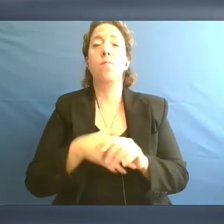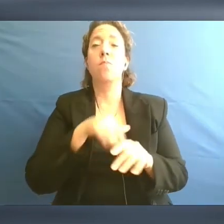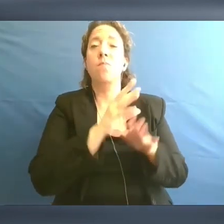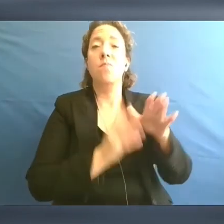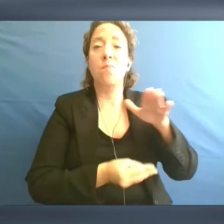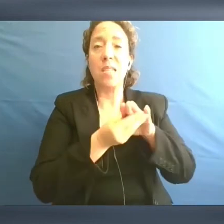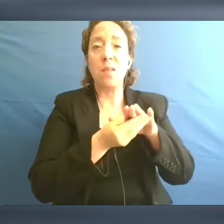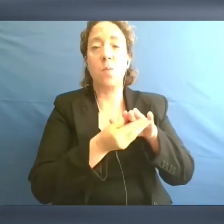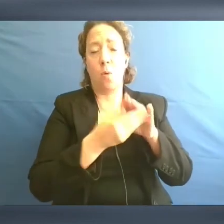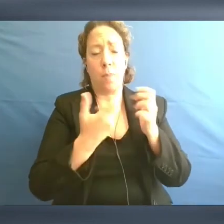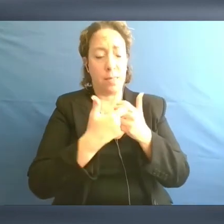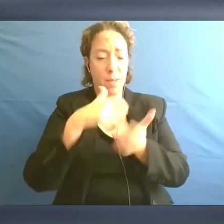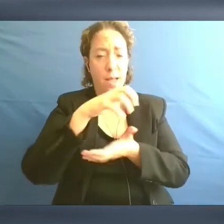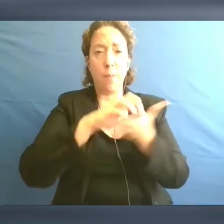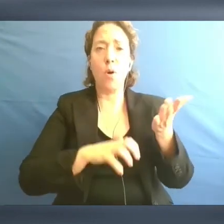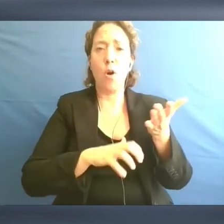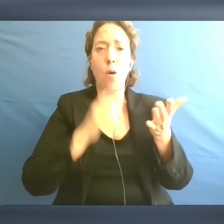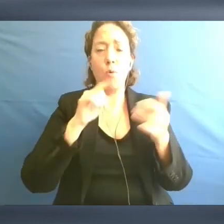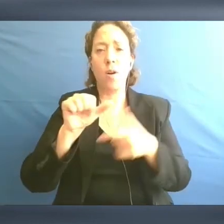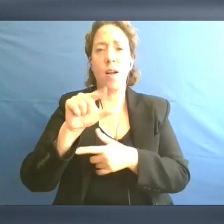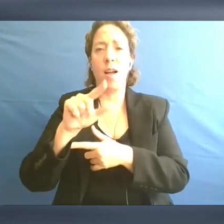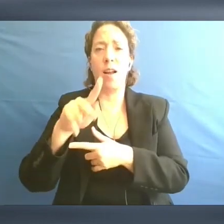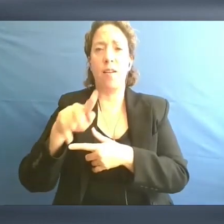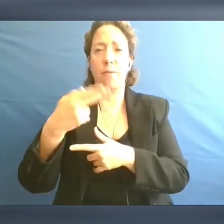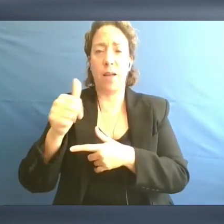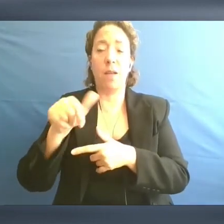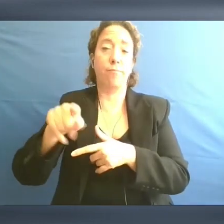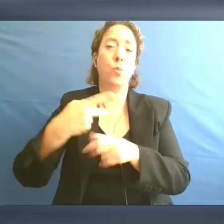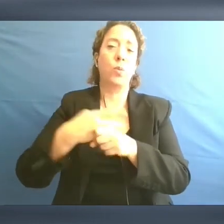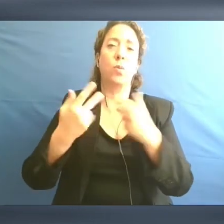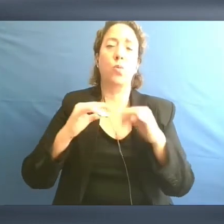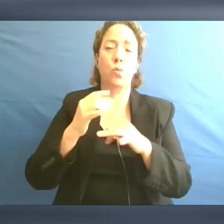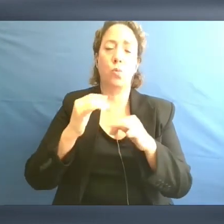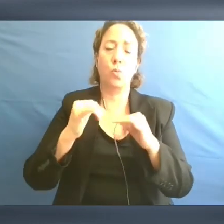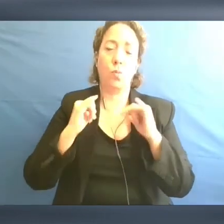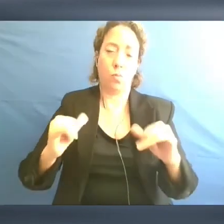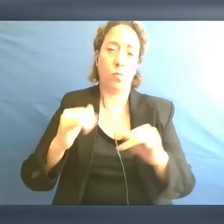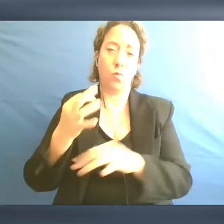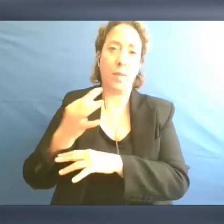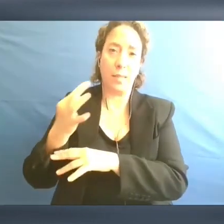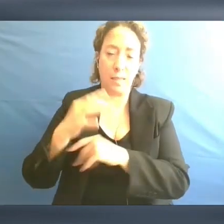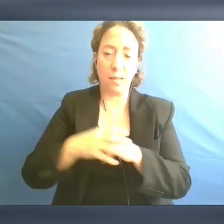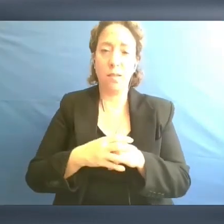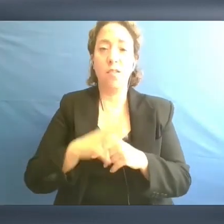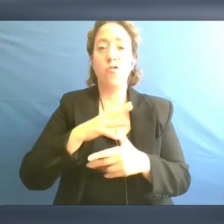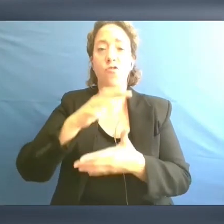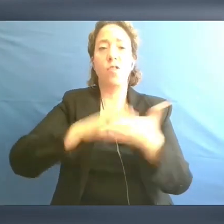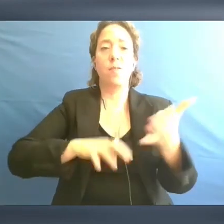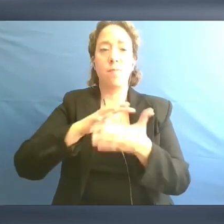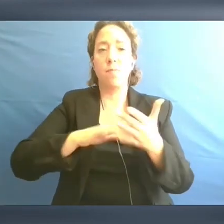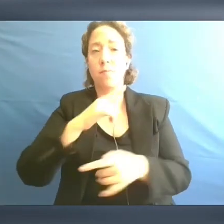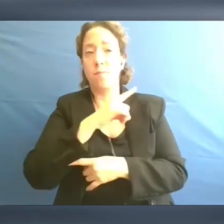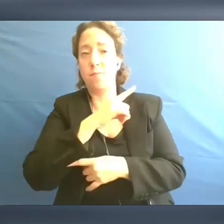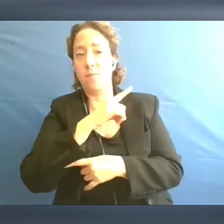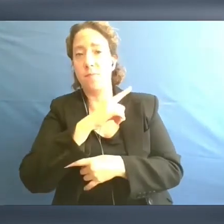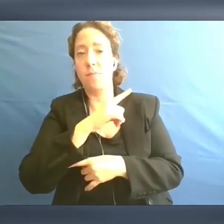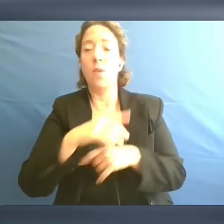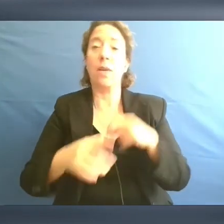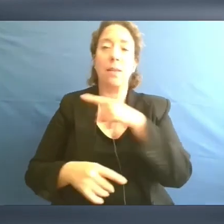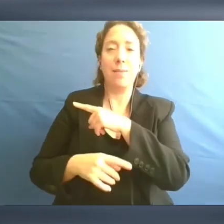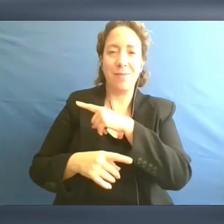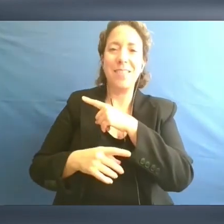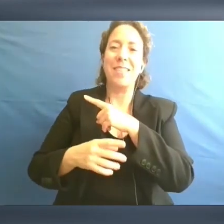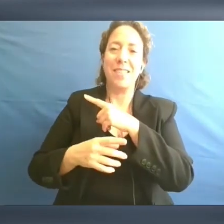rapport d'implémentation pour Alpha qui est un outil automatique. Ici, j'ai un compte-rendu d'implémentation qui est fourni par Trusted